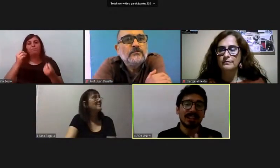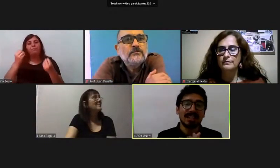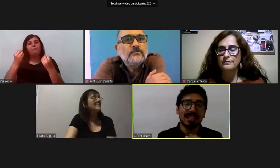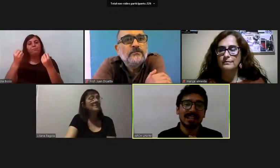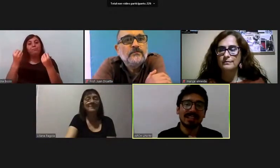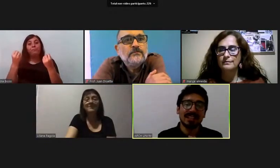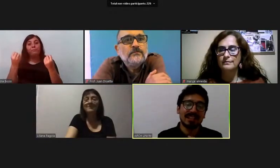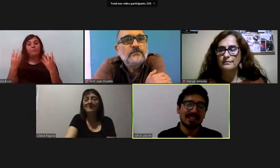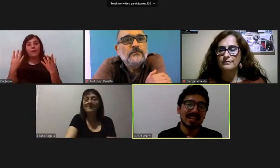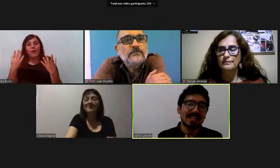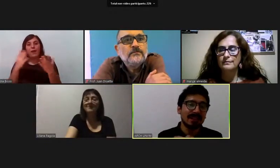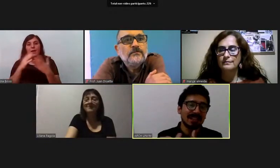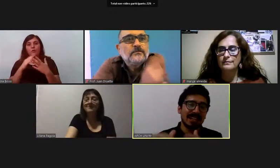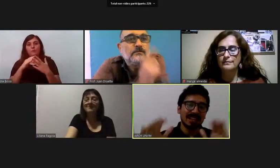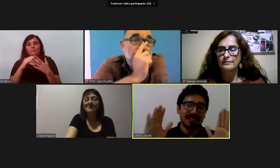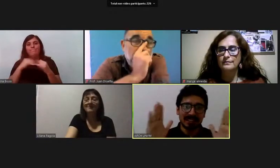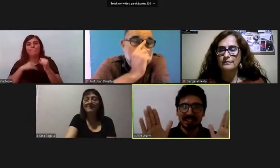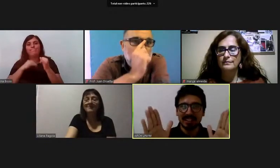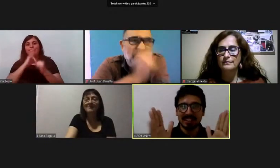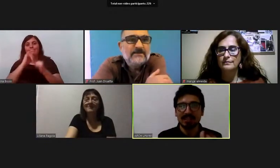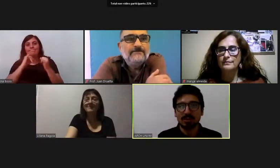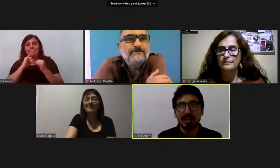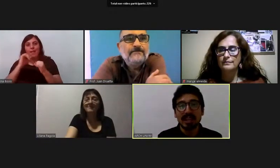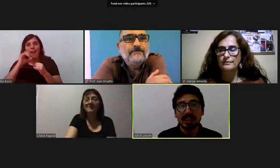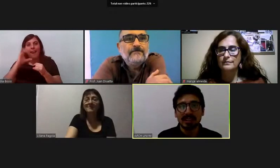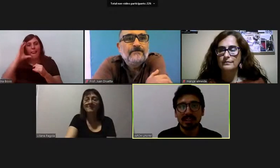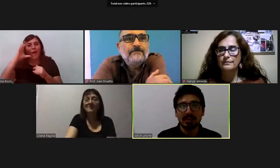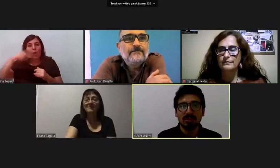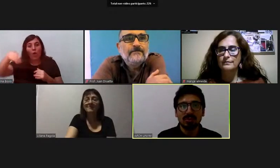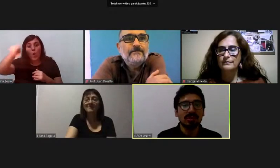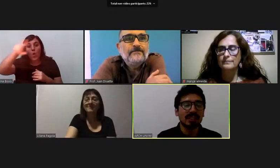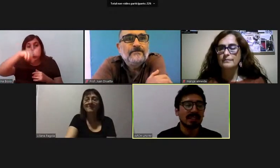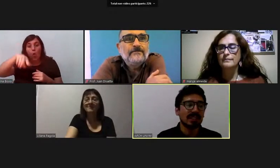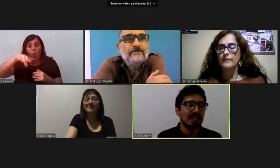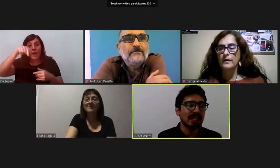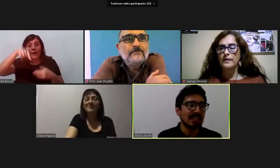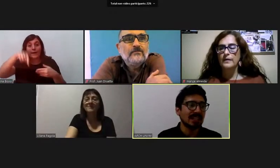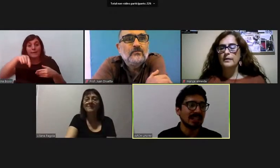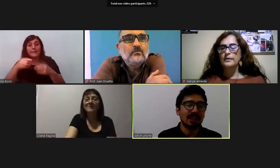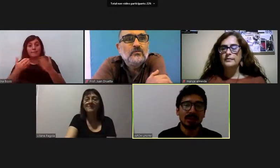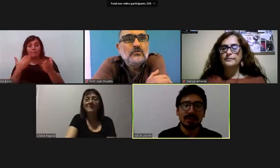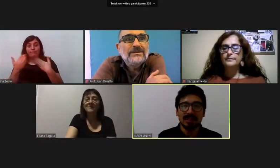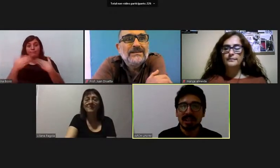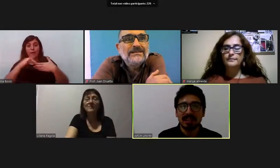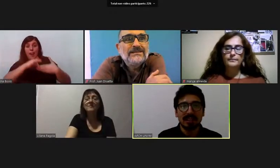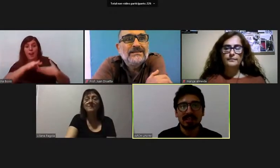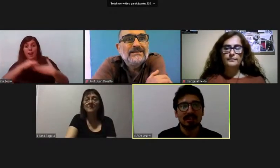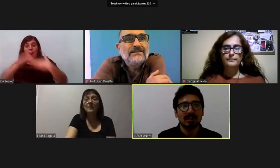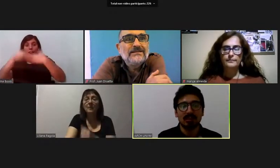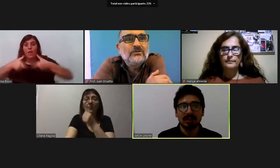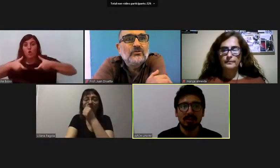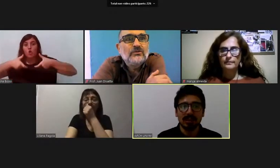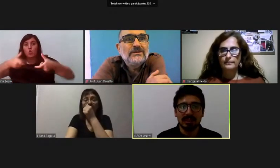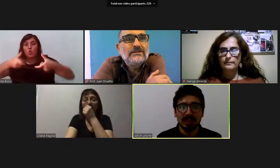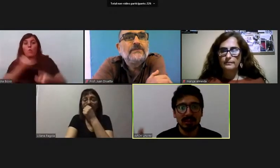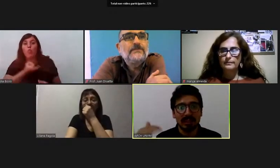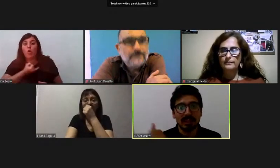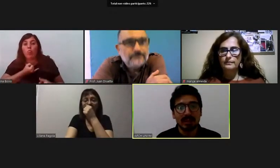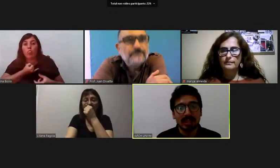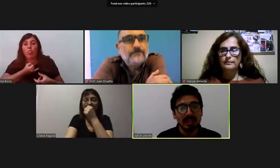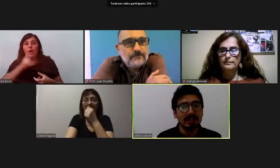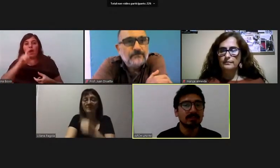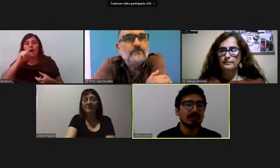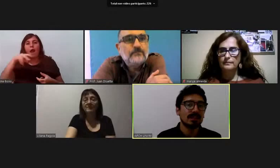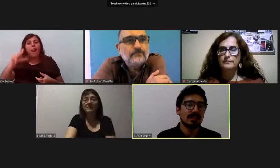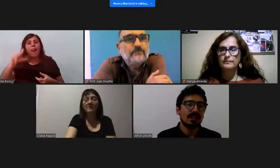quería recordarles que esta charla va a quedar subida en YouTube, en el canal de la universidad, que lo buscan como Universidad Nacional de